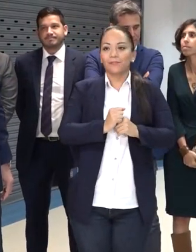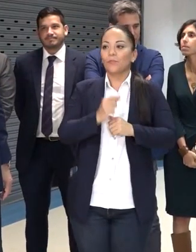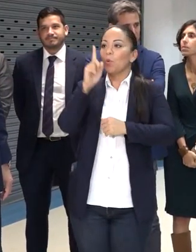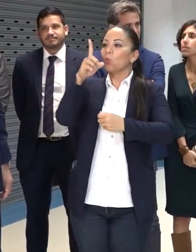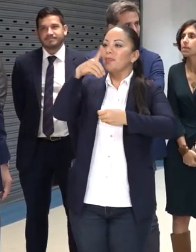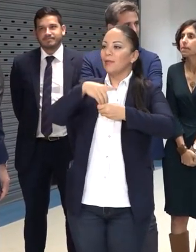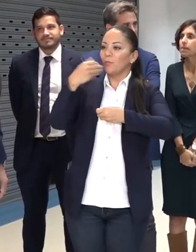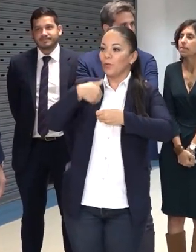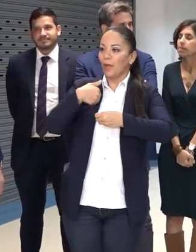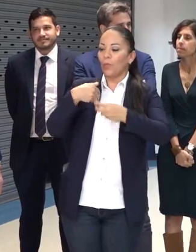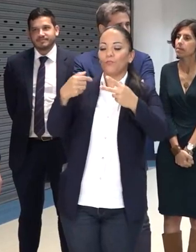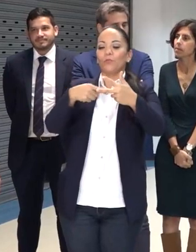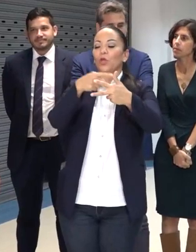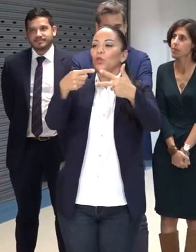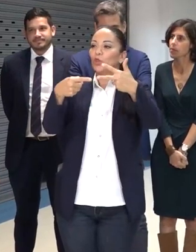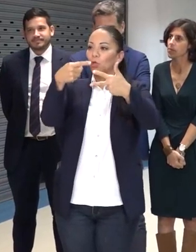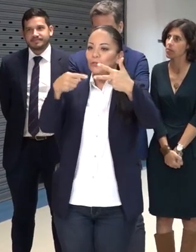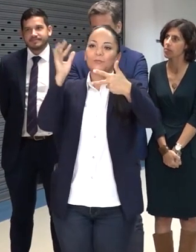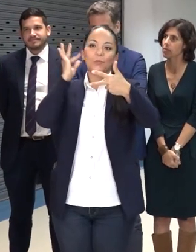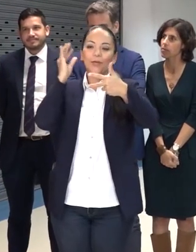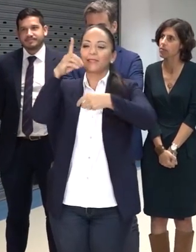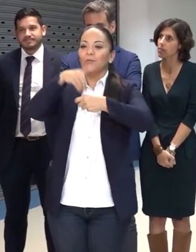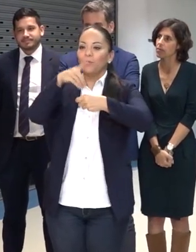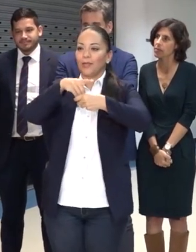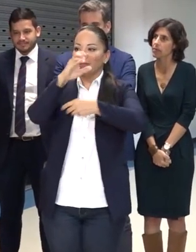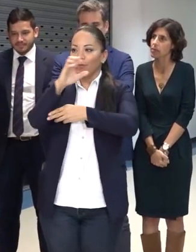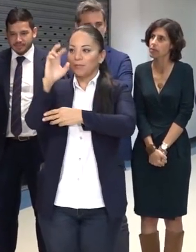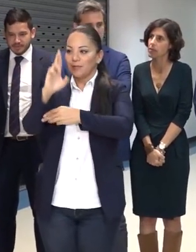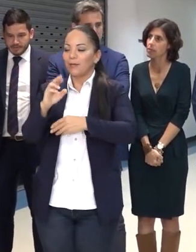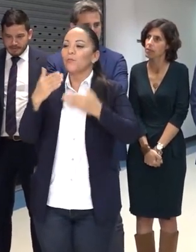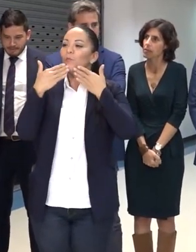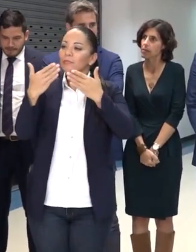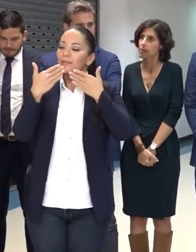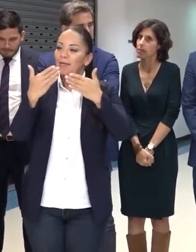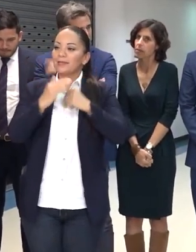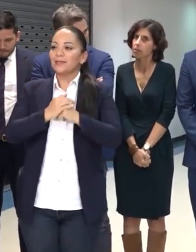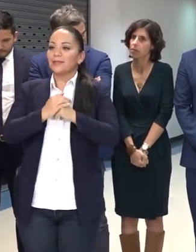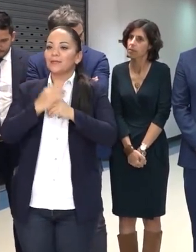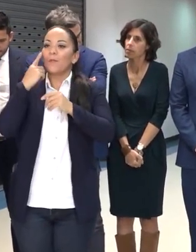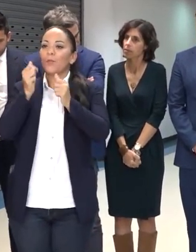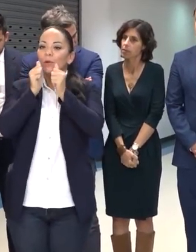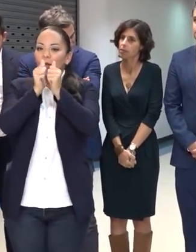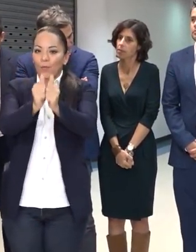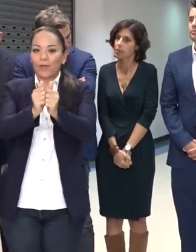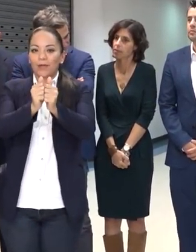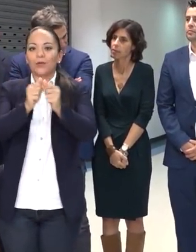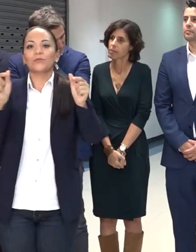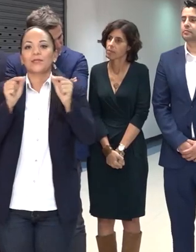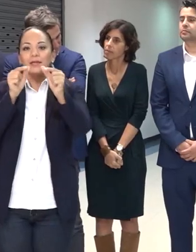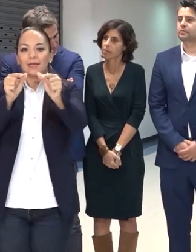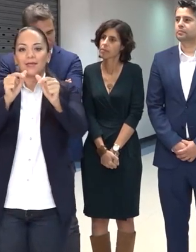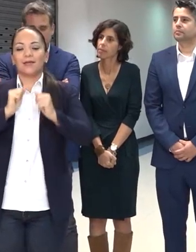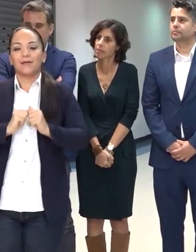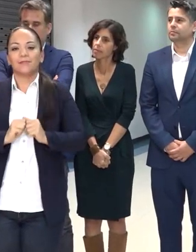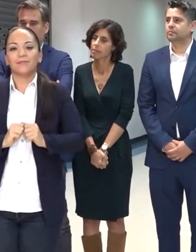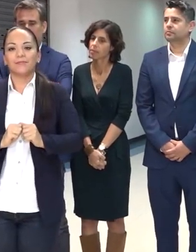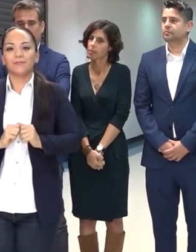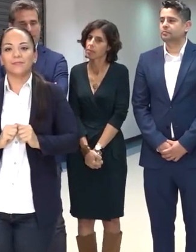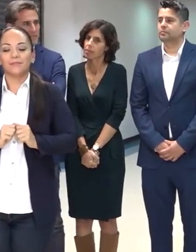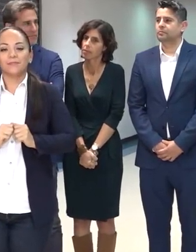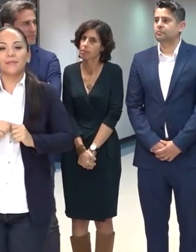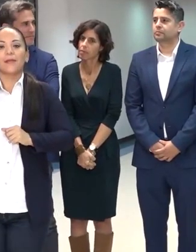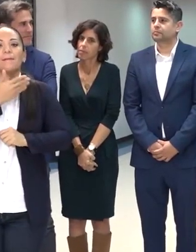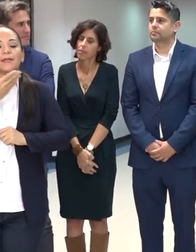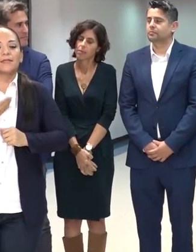un diputado y dos diputadas de la República. Muchísimas gracias por habernos acompañado en esta gira.